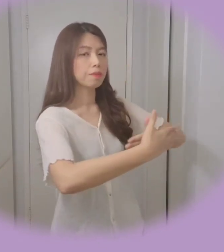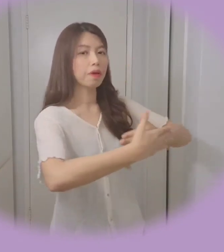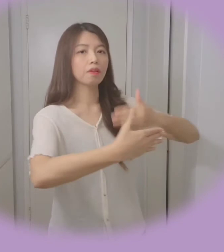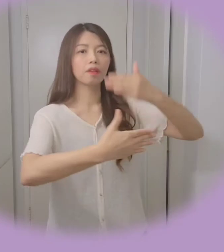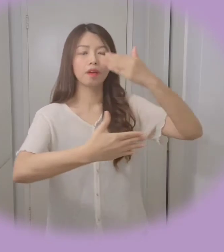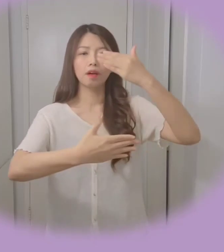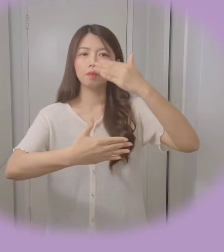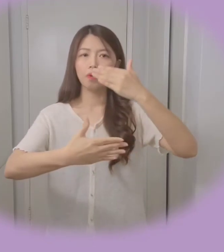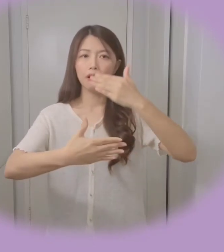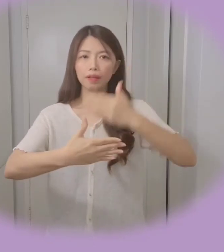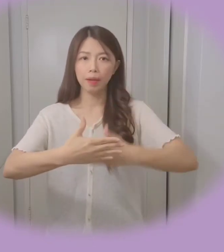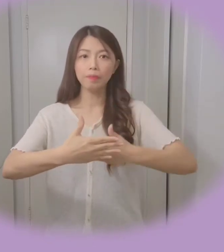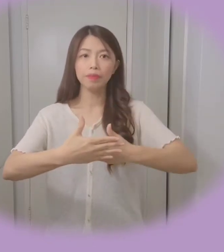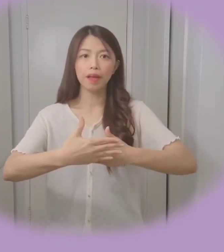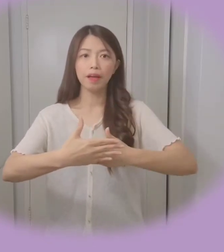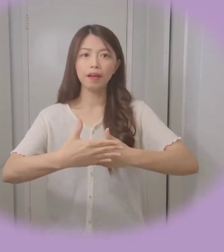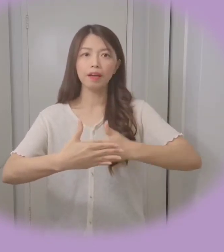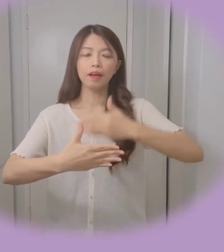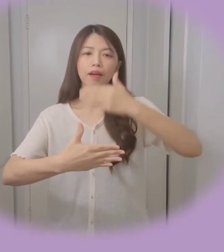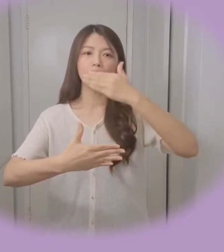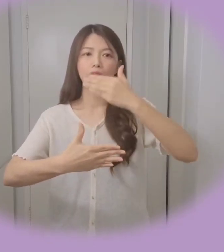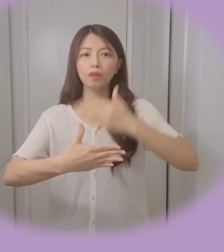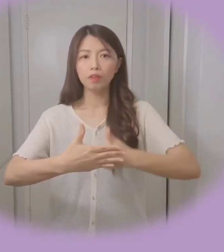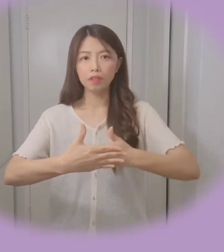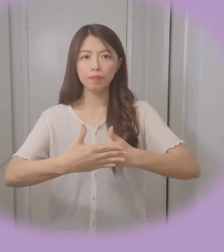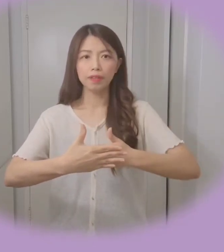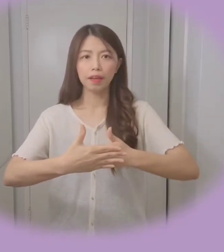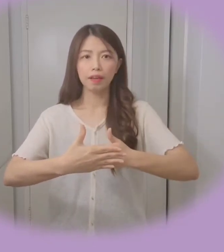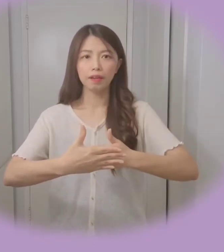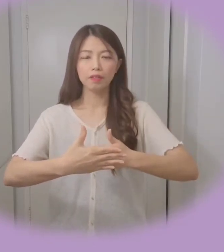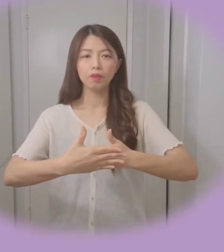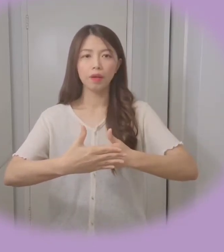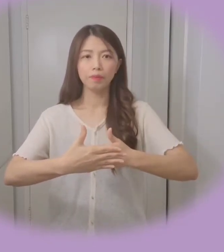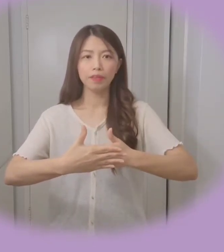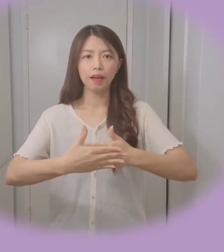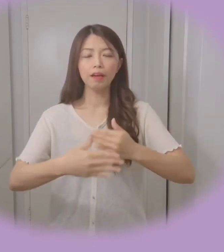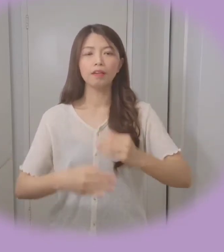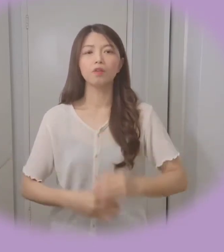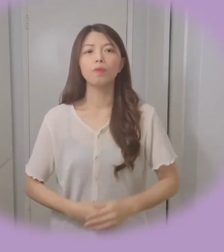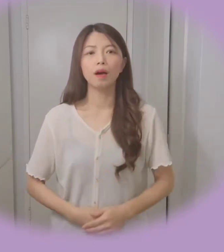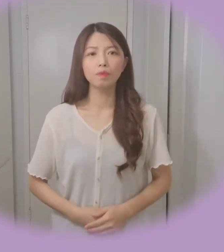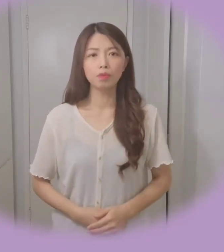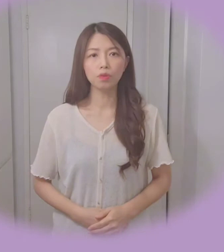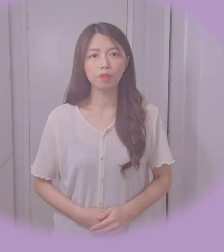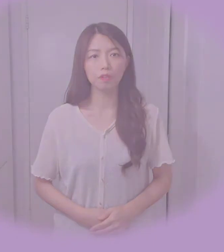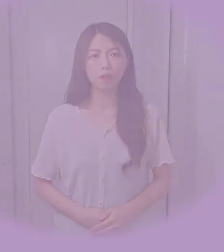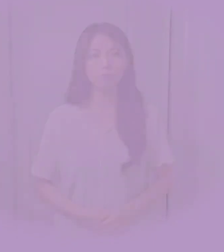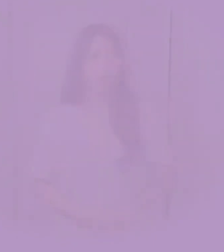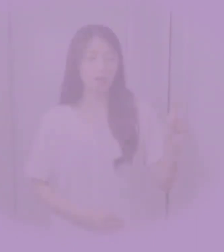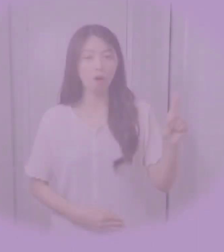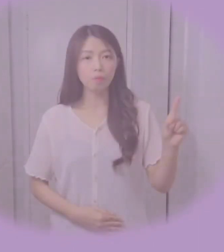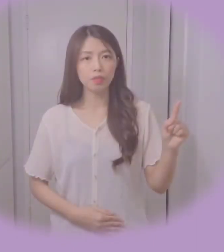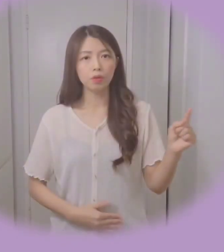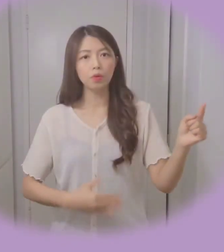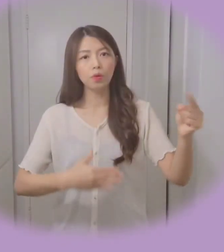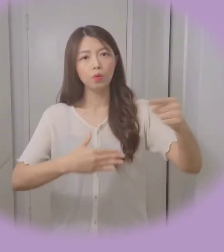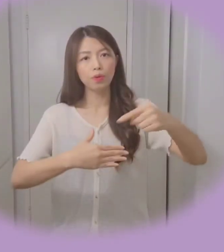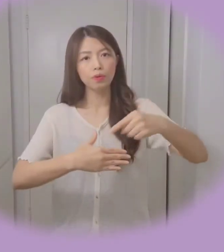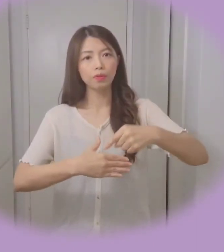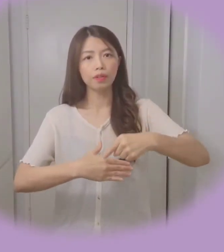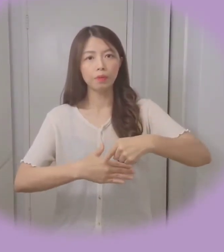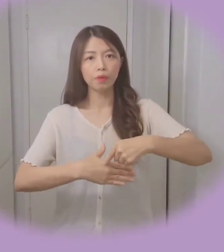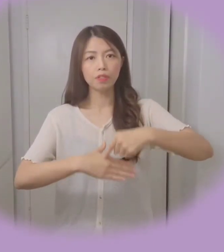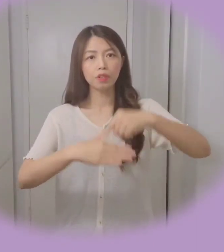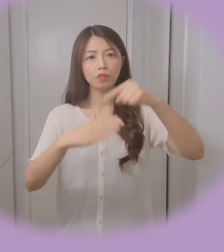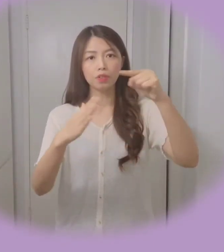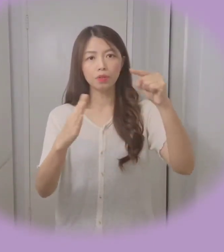이렇게 해주시면 뭔가 남다 이런 뜻입니다. 그래서 남다. 그리고 마음 수어는요, 검지로